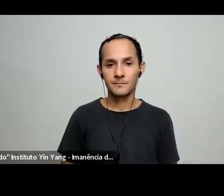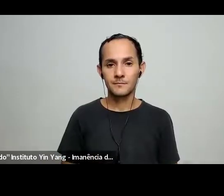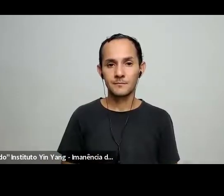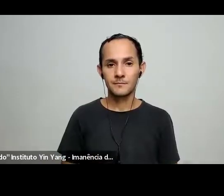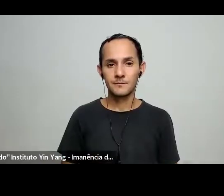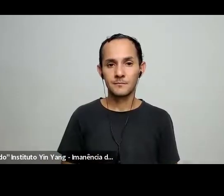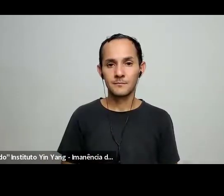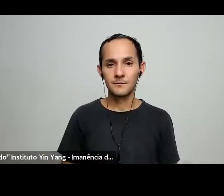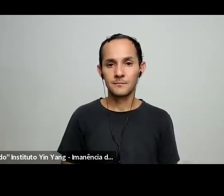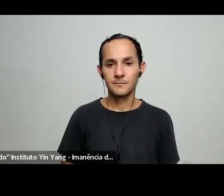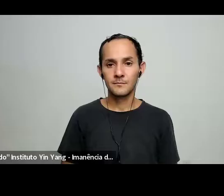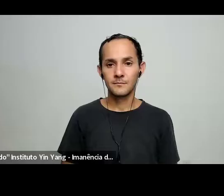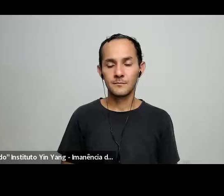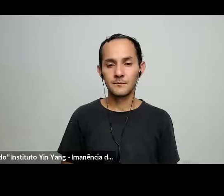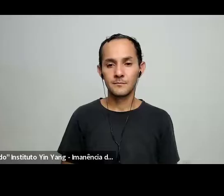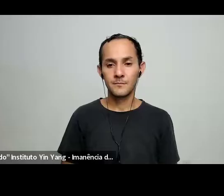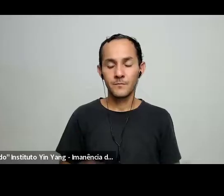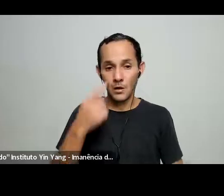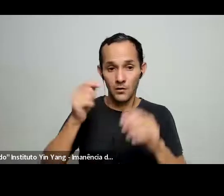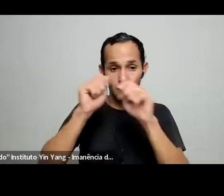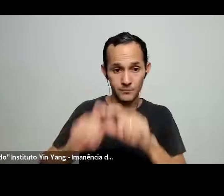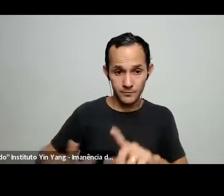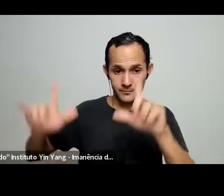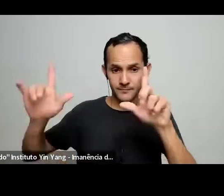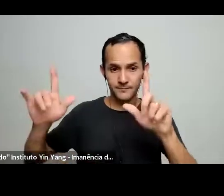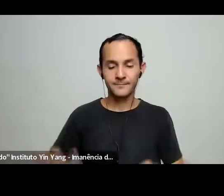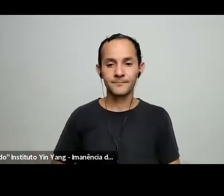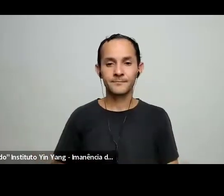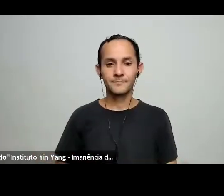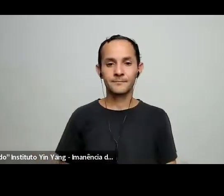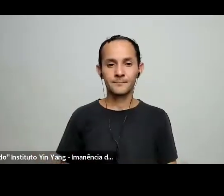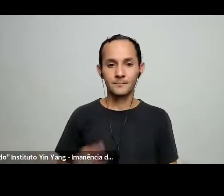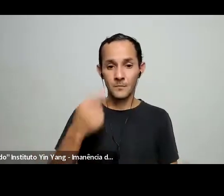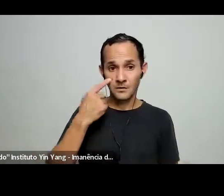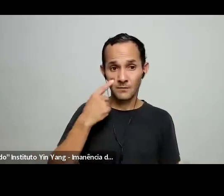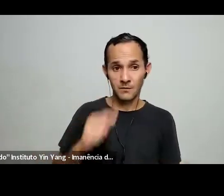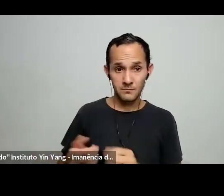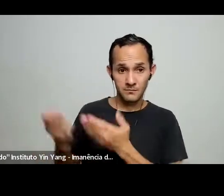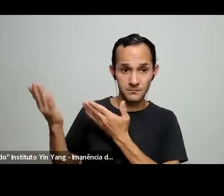Perfeito. Então, deixa eu colocar aqui. Vocês estão vendo minha tela?